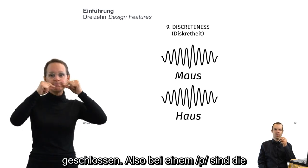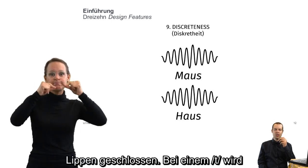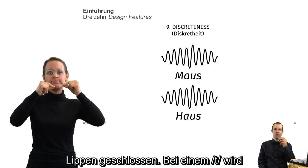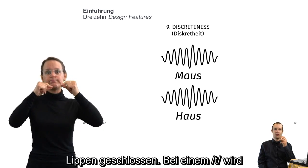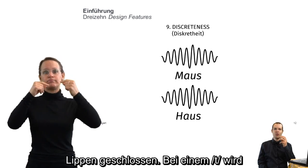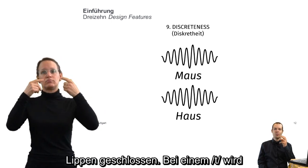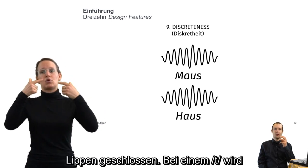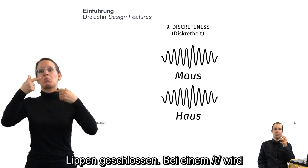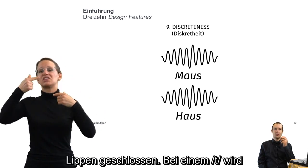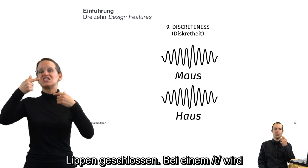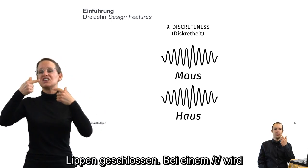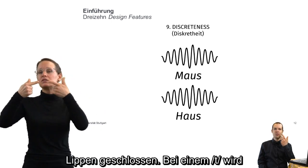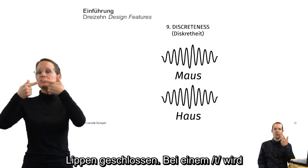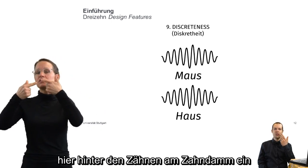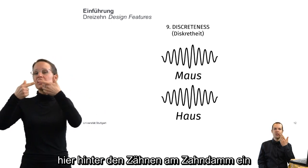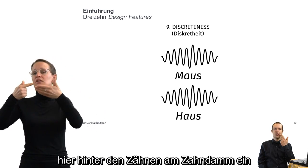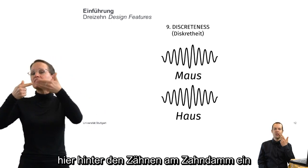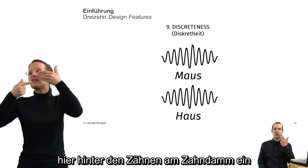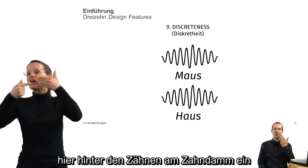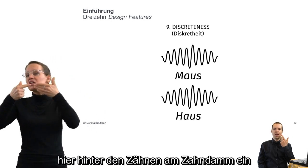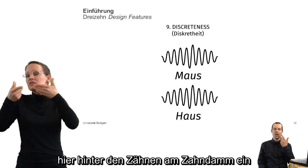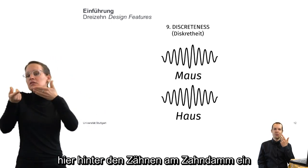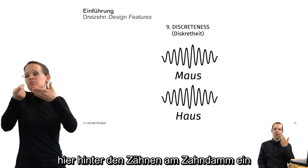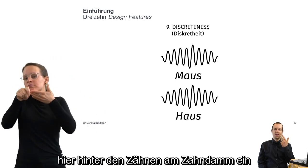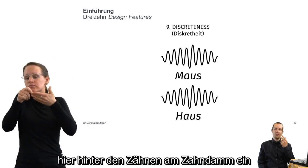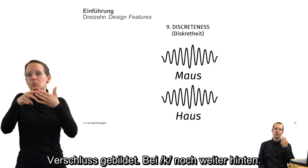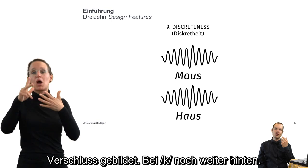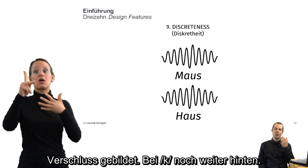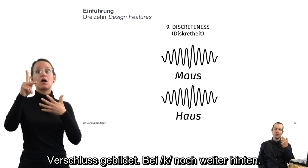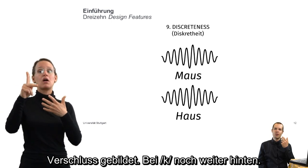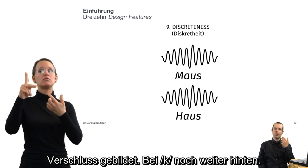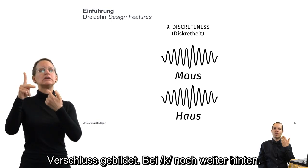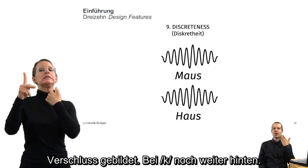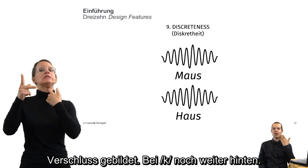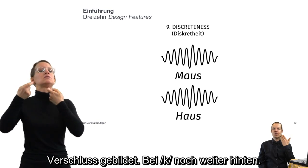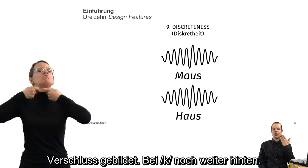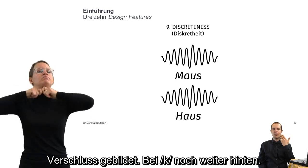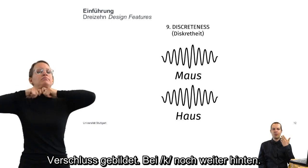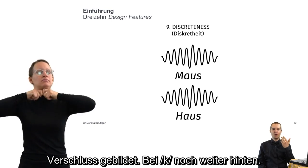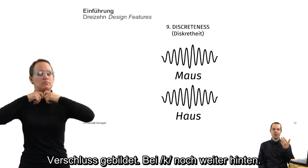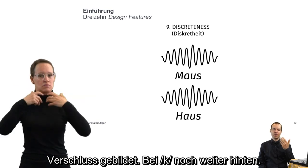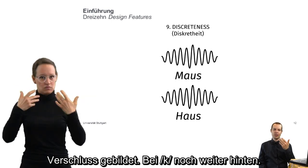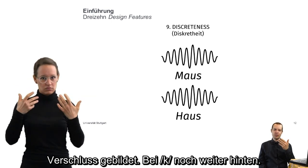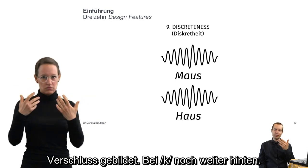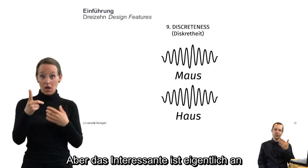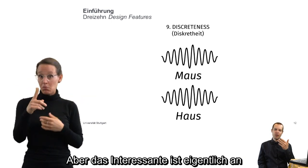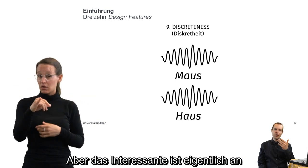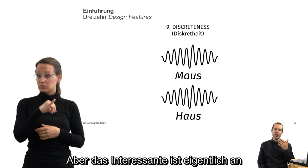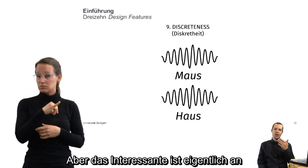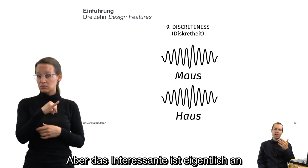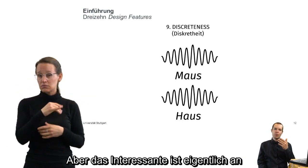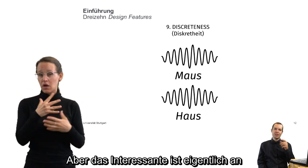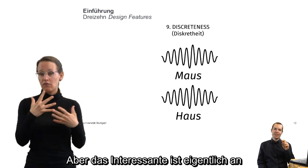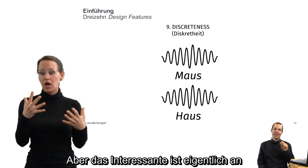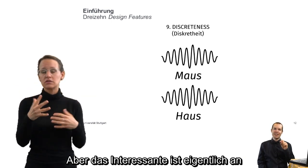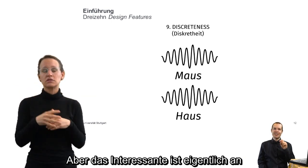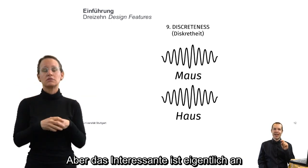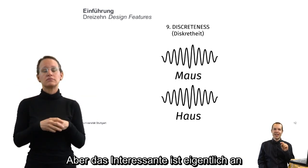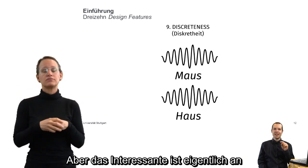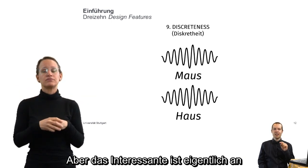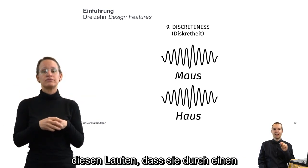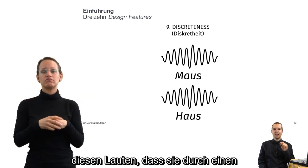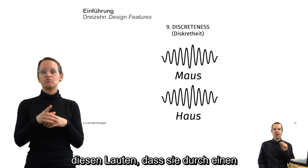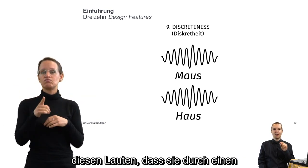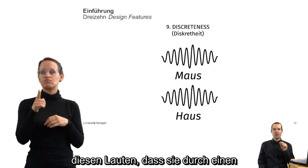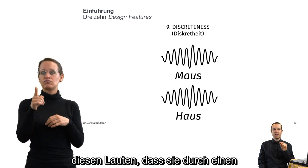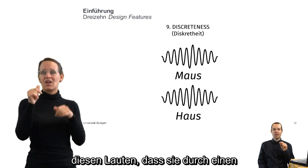bei einem P sind die Lippen geschlossen, bei einem T wird hier hinter den Zähnen am Zahndarm ein Verschluss gebildet, bei K noch weiterhin. Aber das Interessante ist